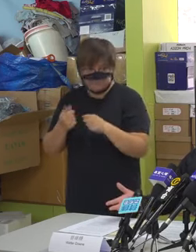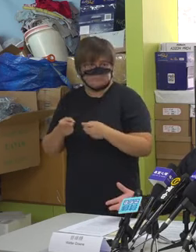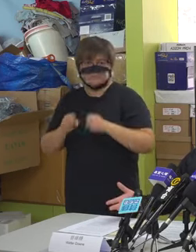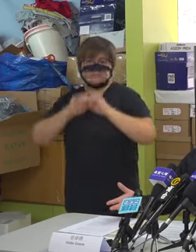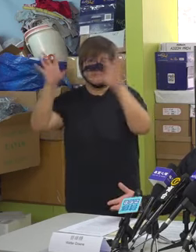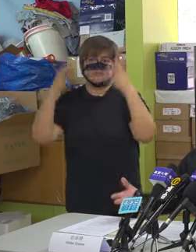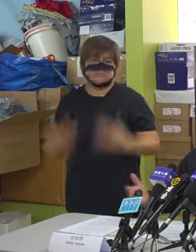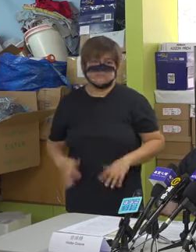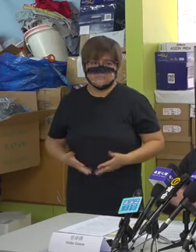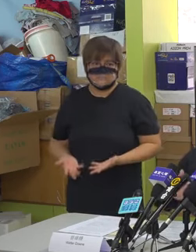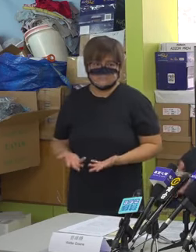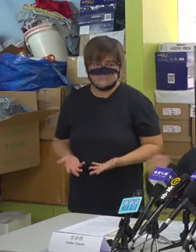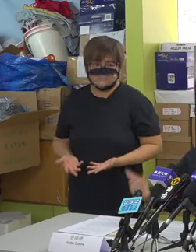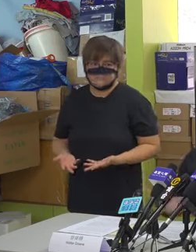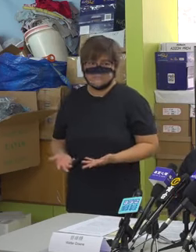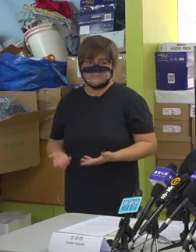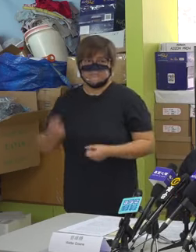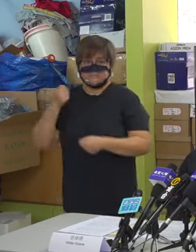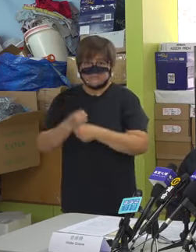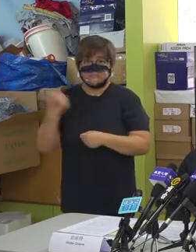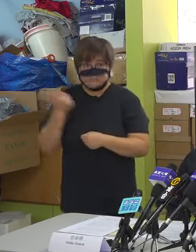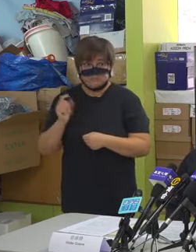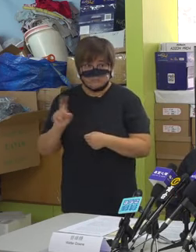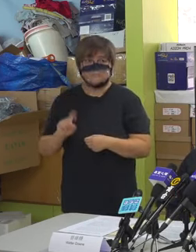革方案？呢個係我哋今日最想達到嘅。